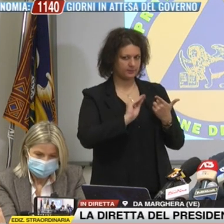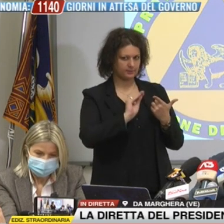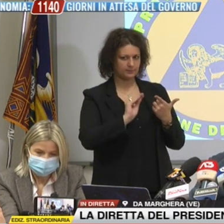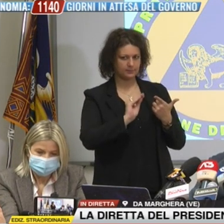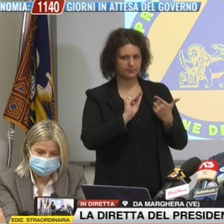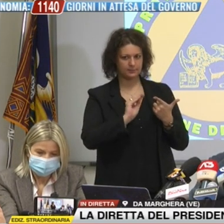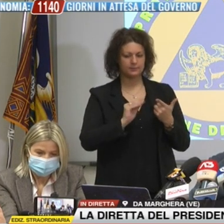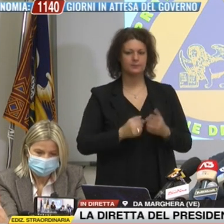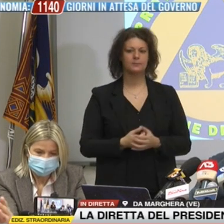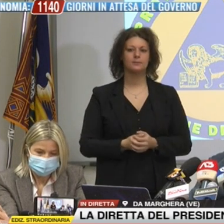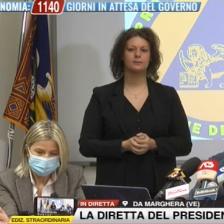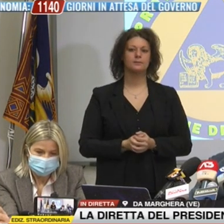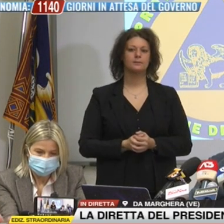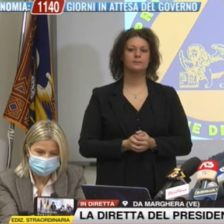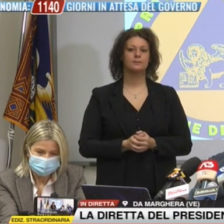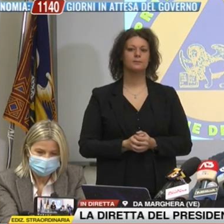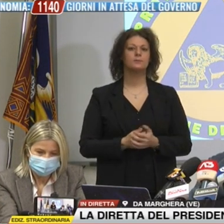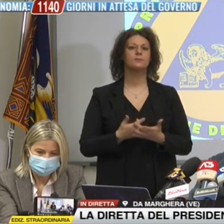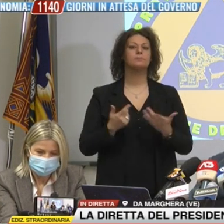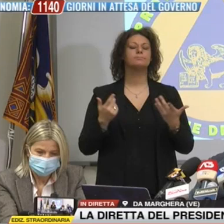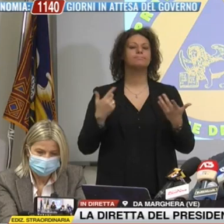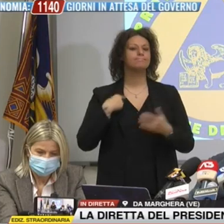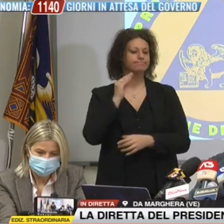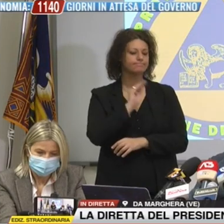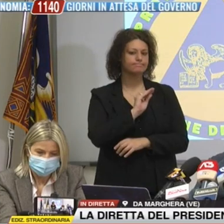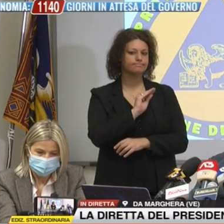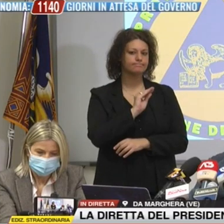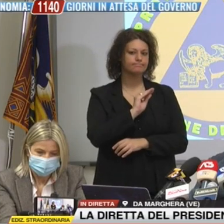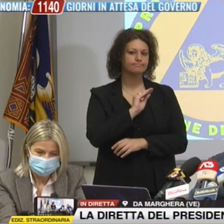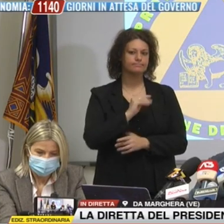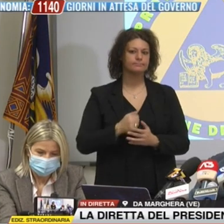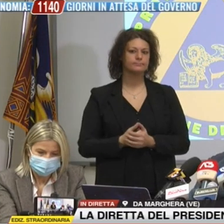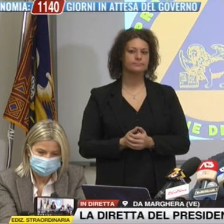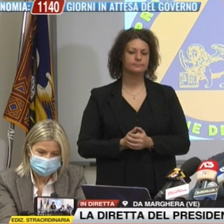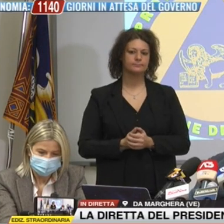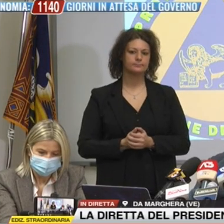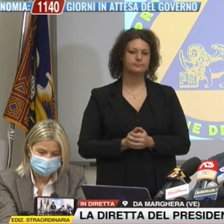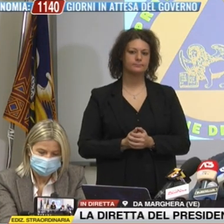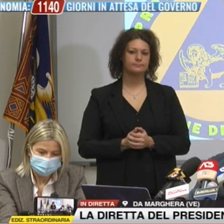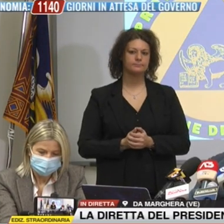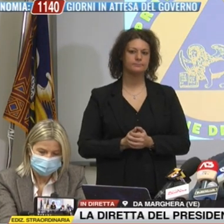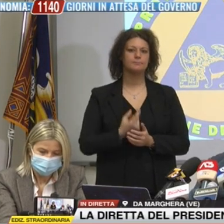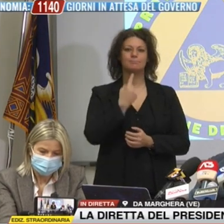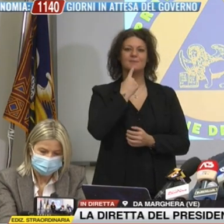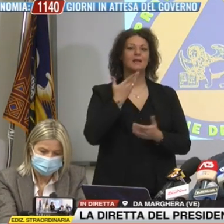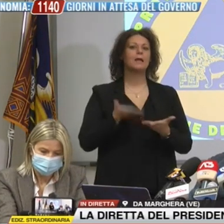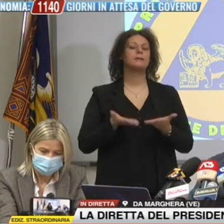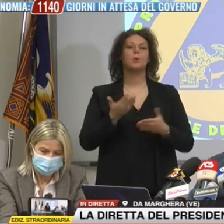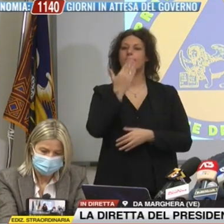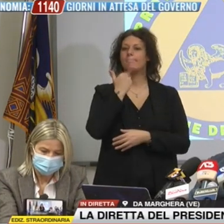ci è stata fatta presente dai sindacati: se è vero che proprio per la carenza drammatica di